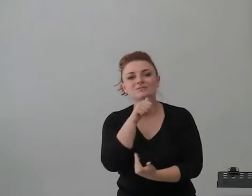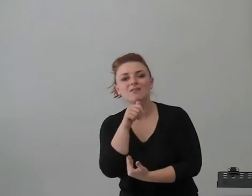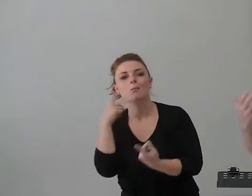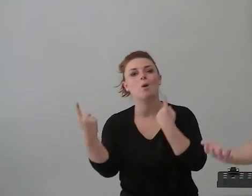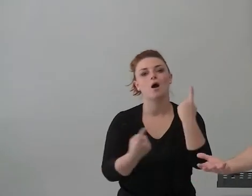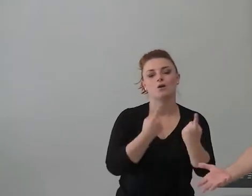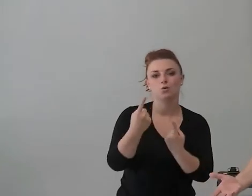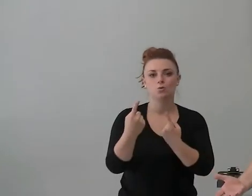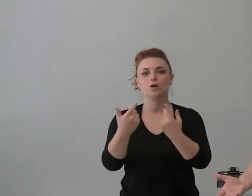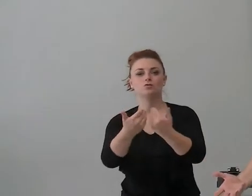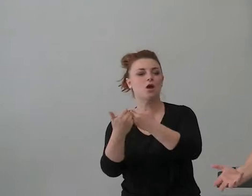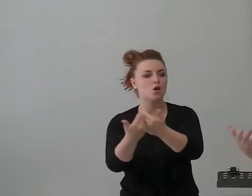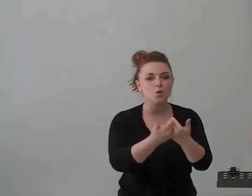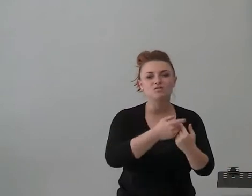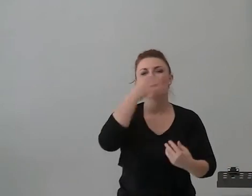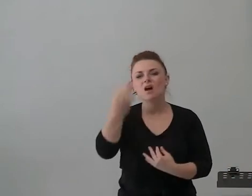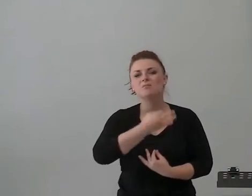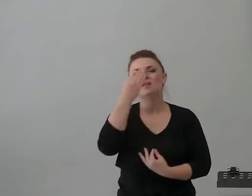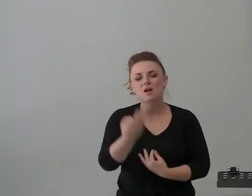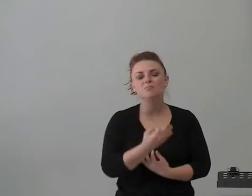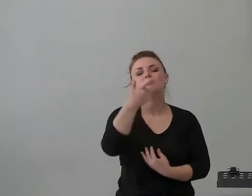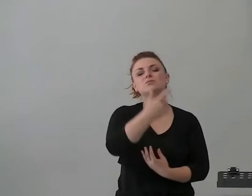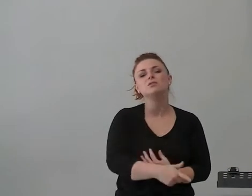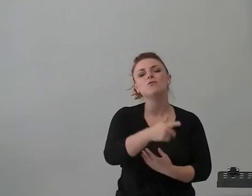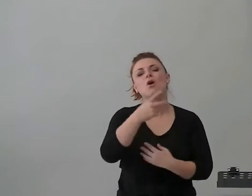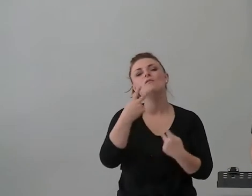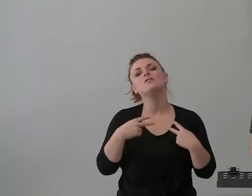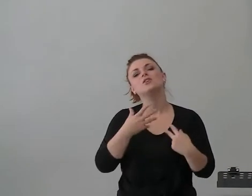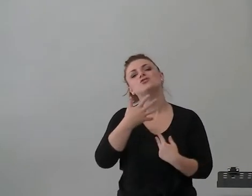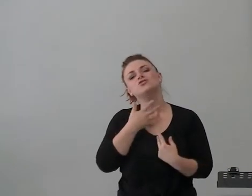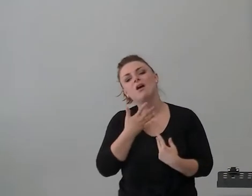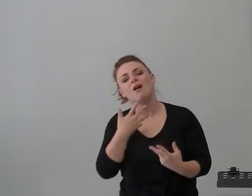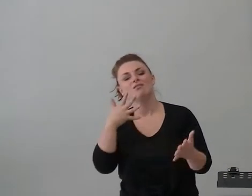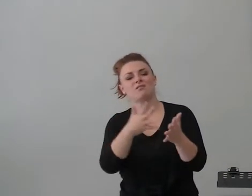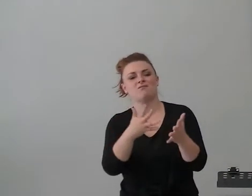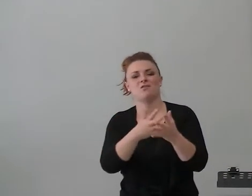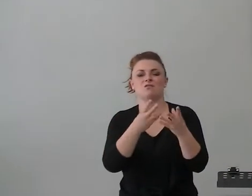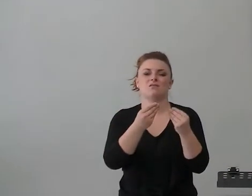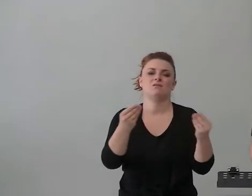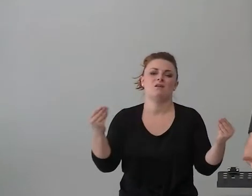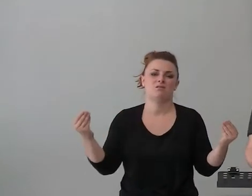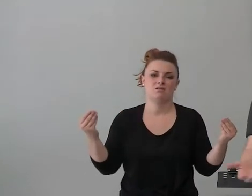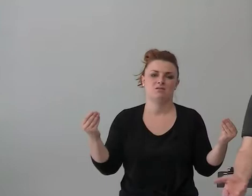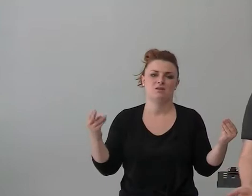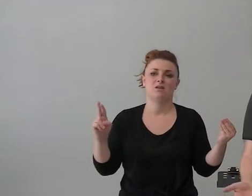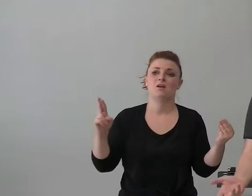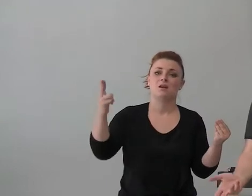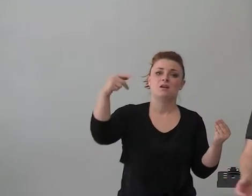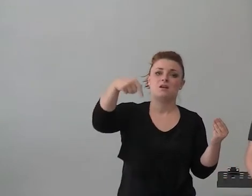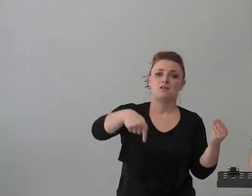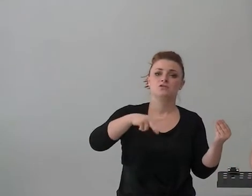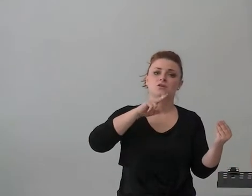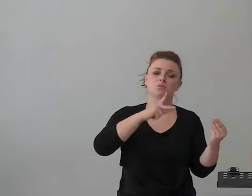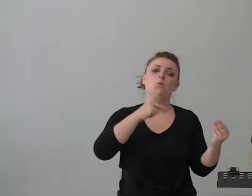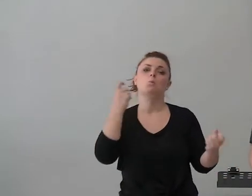e Riccardo è che io ho trovato delle risposte. Adesso le troviamo insieme. Leggiamo un po' il Vangelo